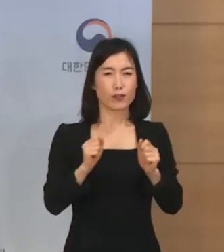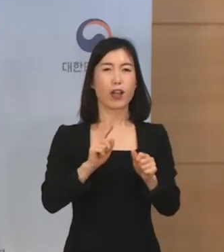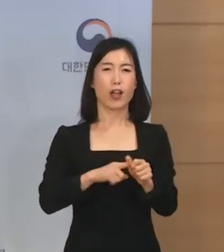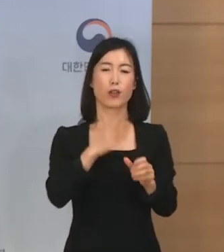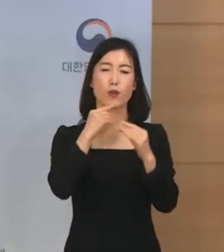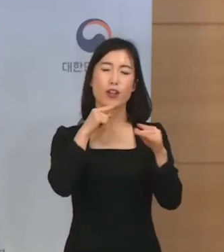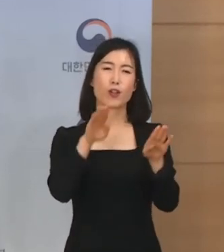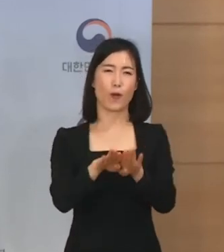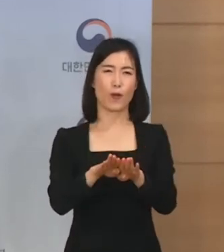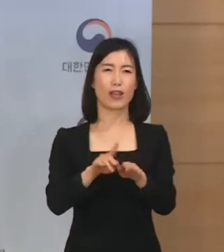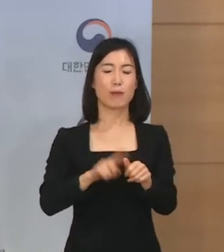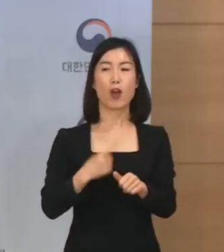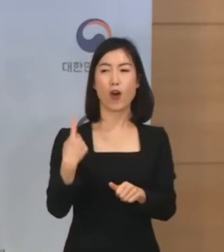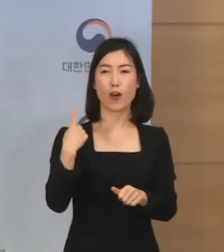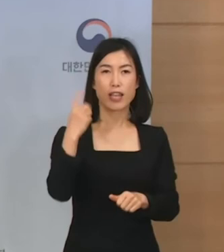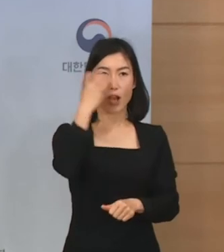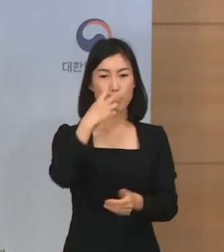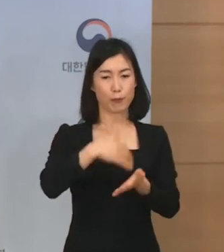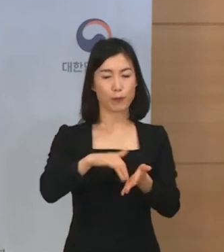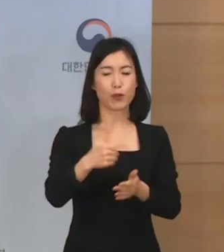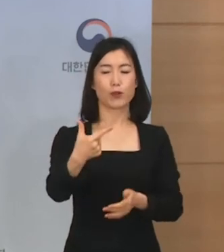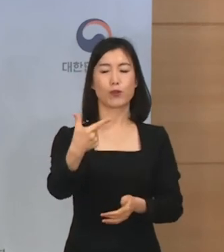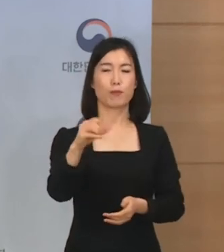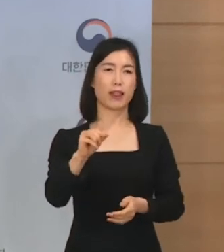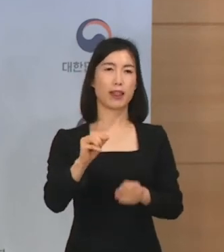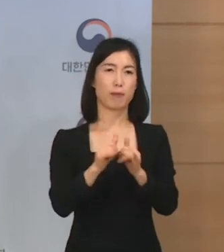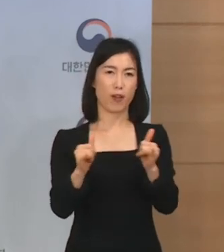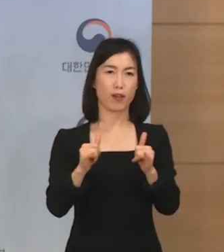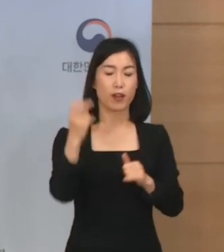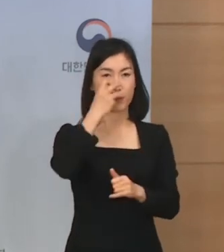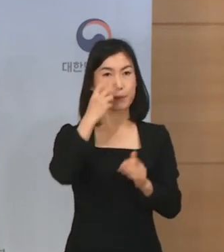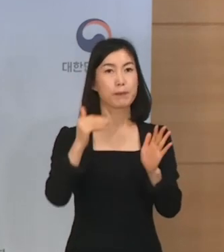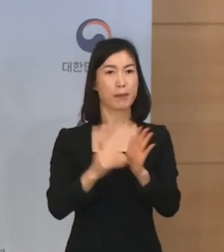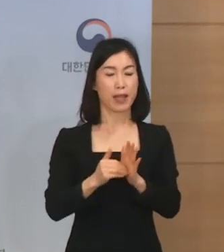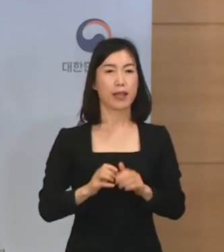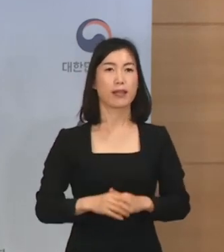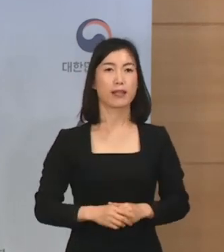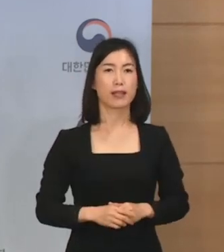파견하는 한편 긴급 돌 곰 인력도 추가로 확보할 방침입니다 좀